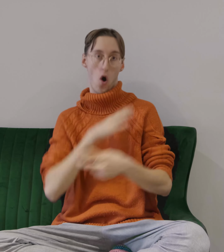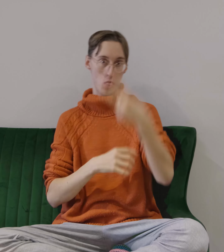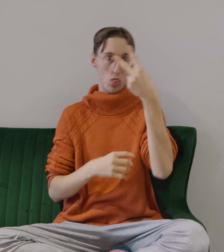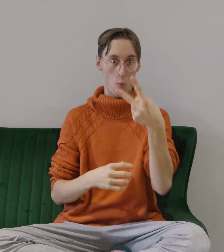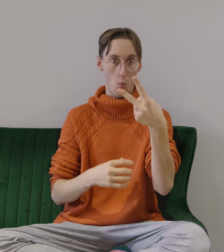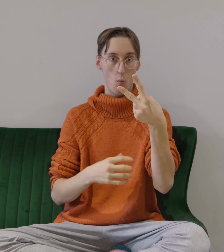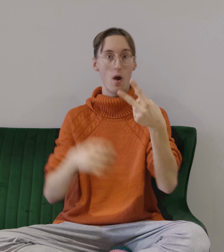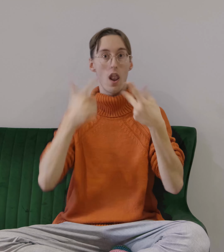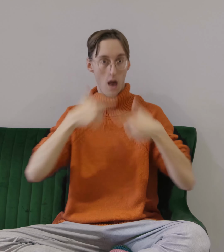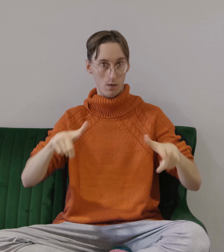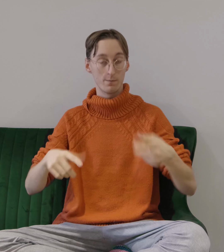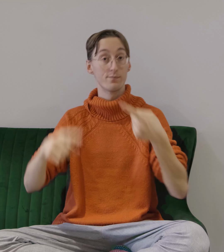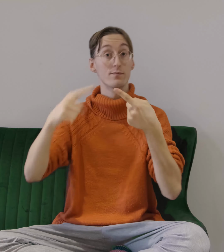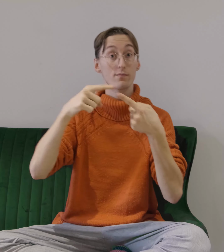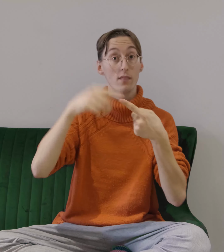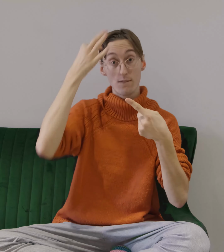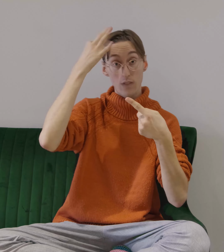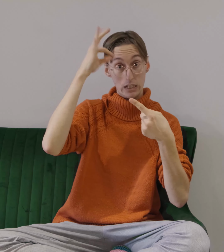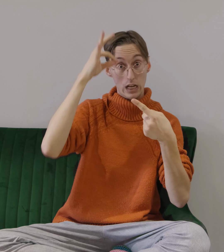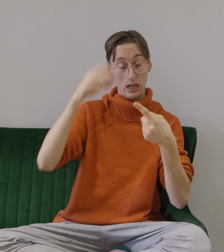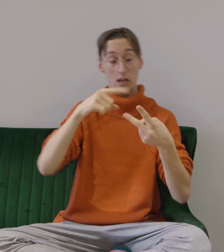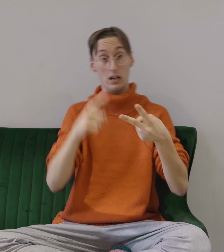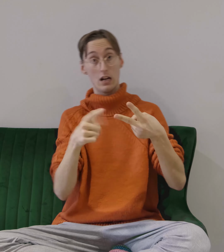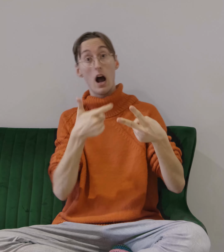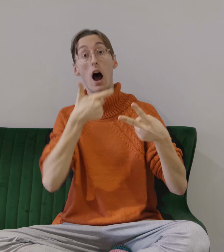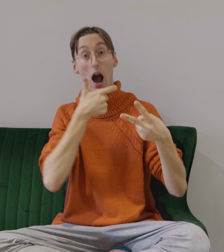Les langues officielles du Canada sont le français et l'anglais.